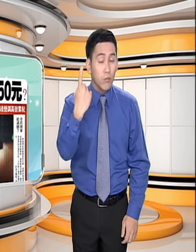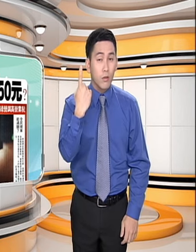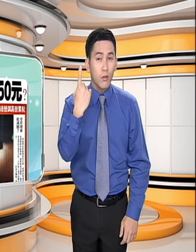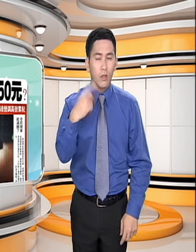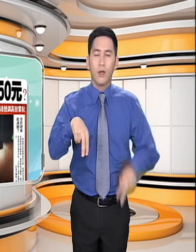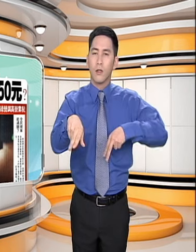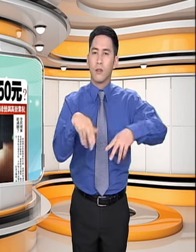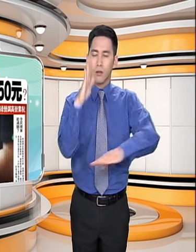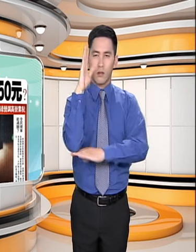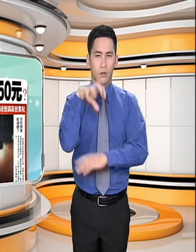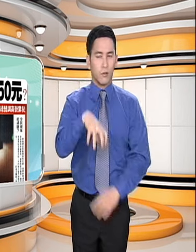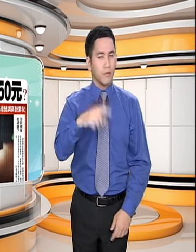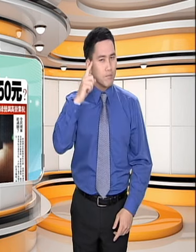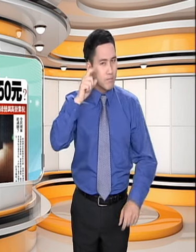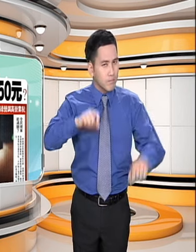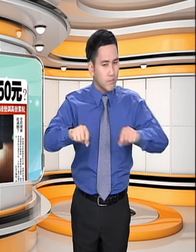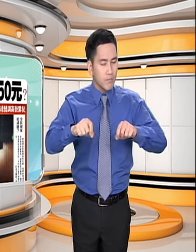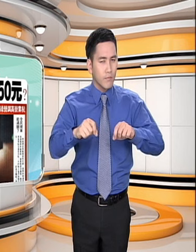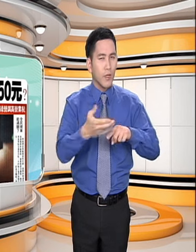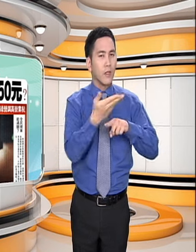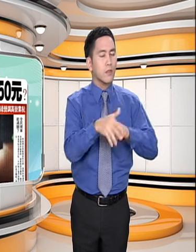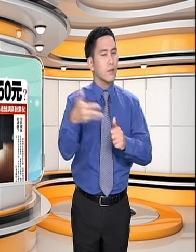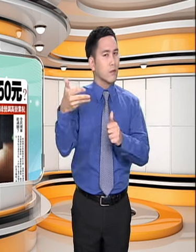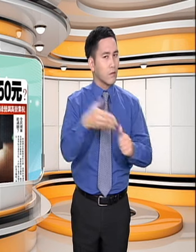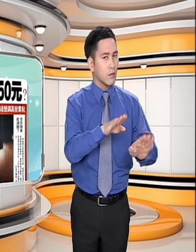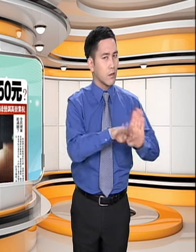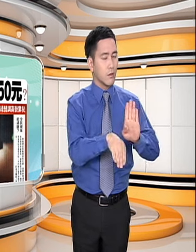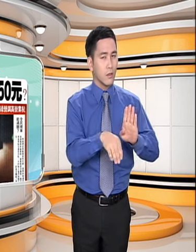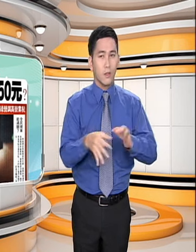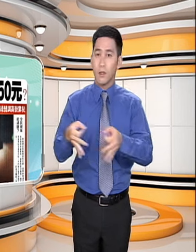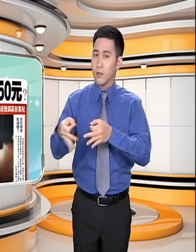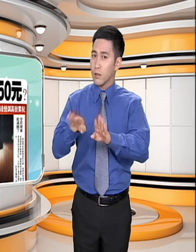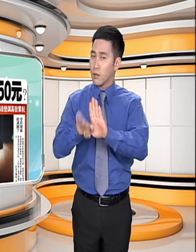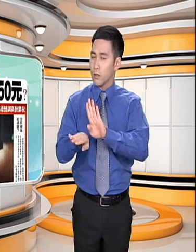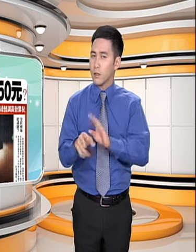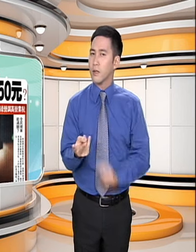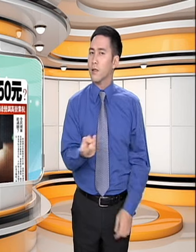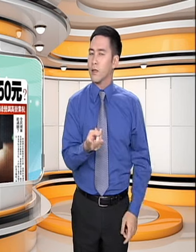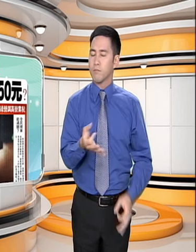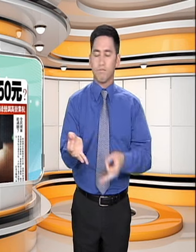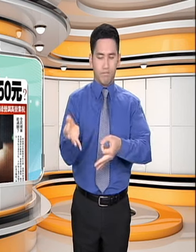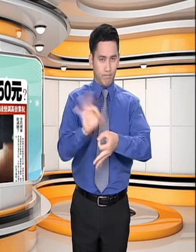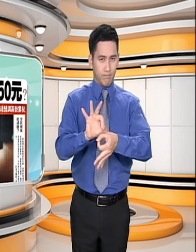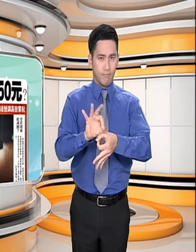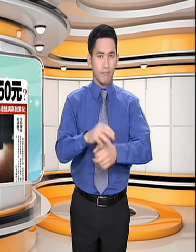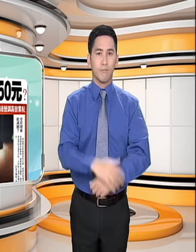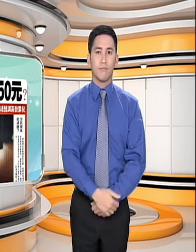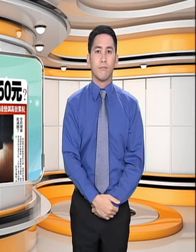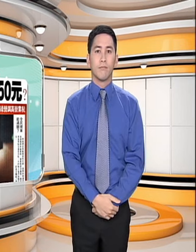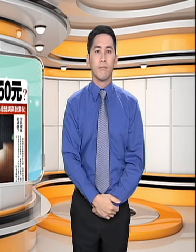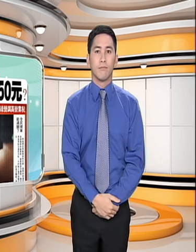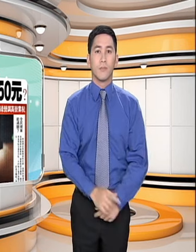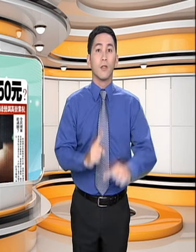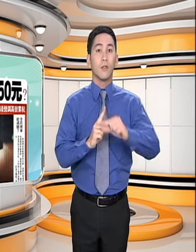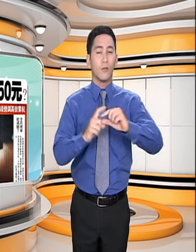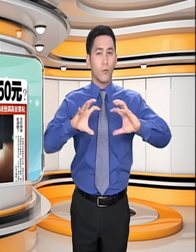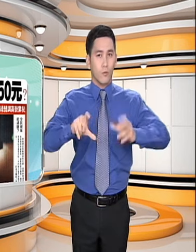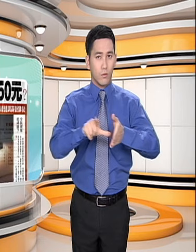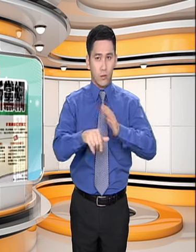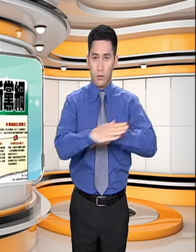裁员，行政院打算要调高遗赠税以及营业税。而中国时